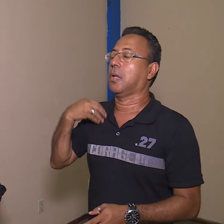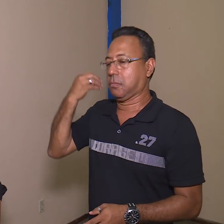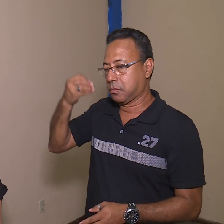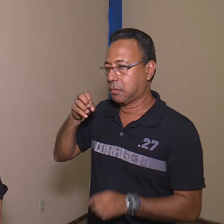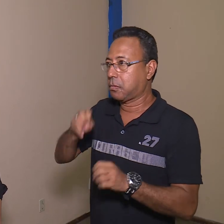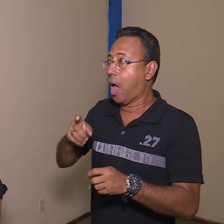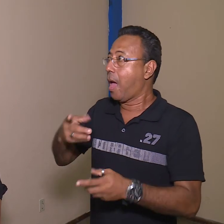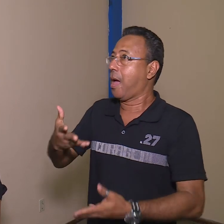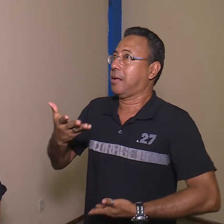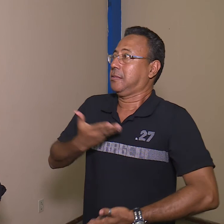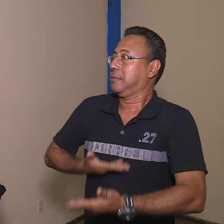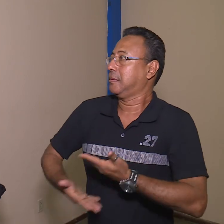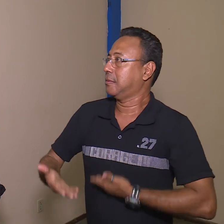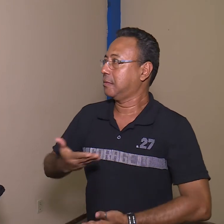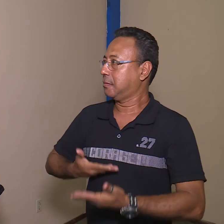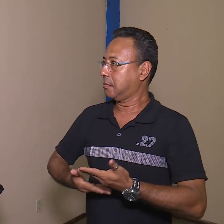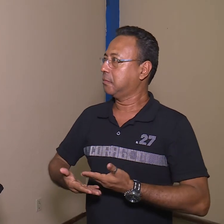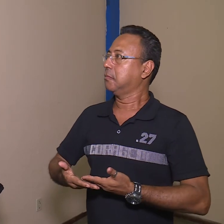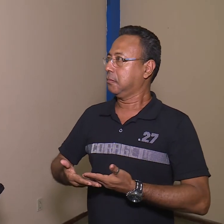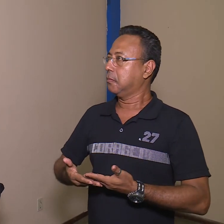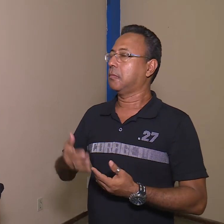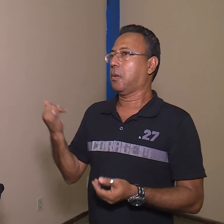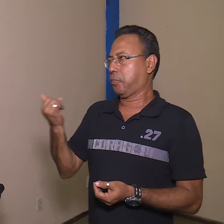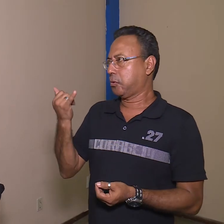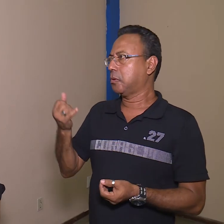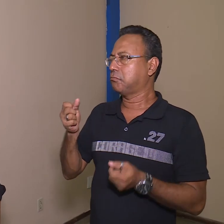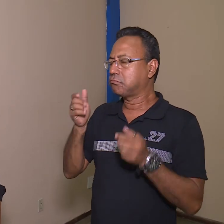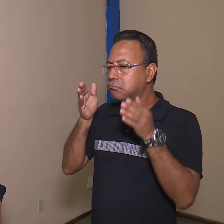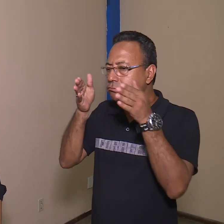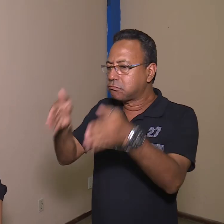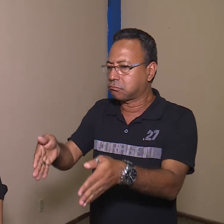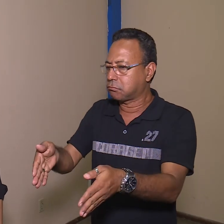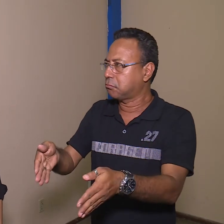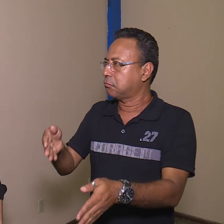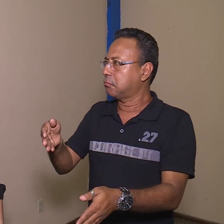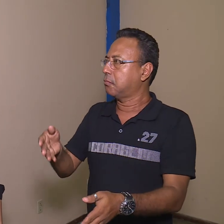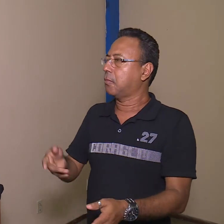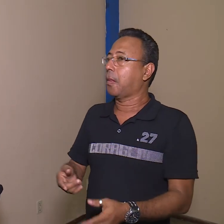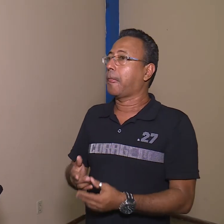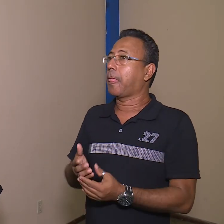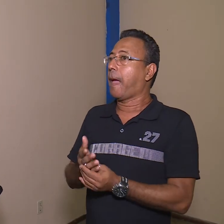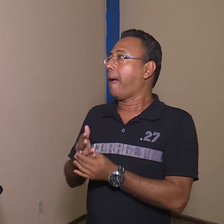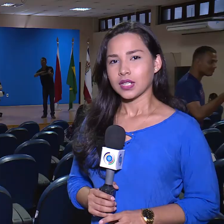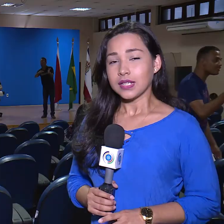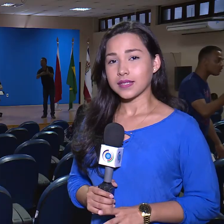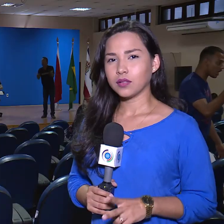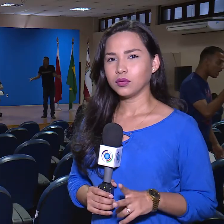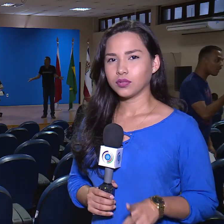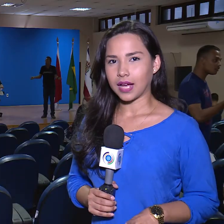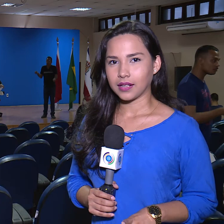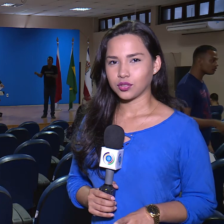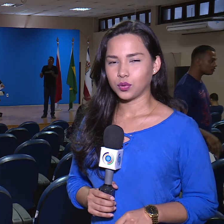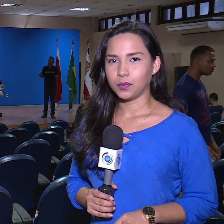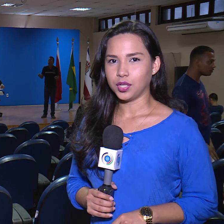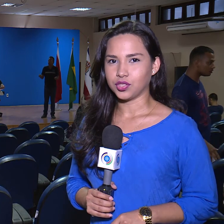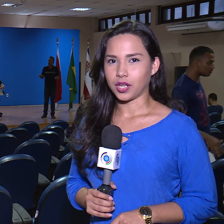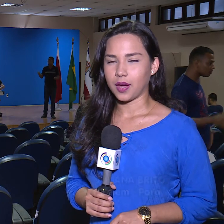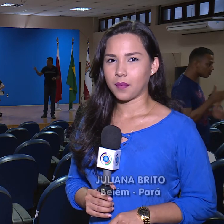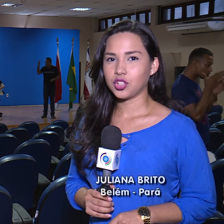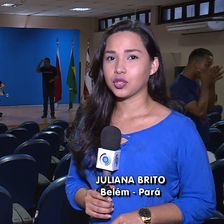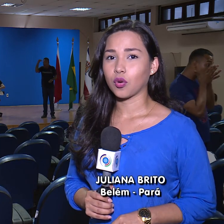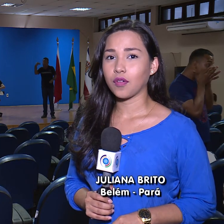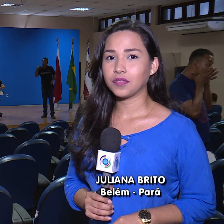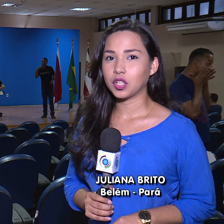espere no professor surdo. A criança não tem experiência, ela necessita dessa interação para ela desenvolver a linguagem. Segundo dados do